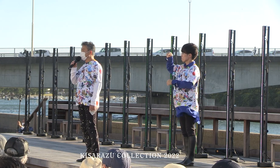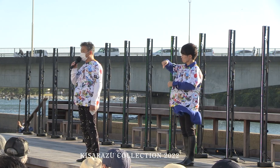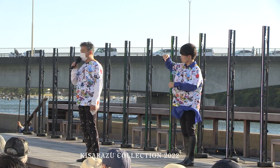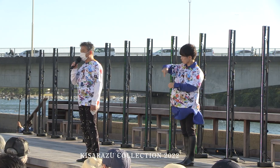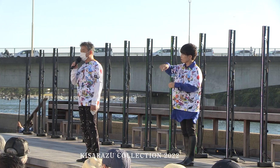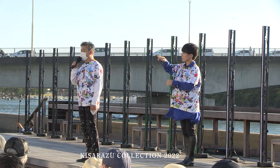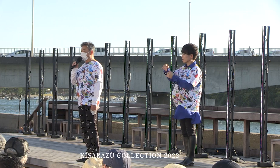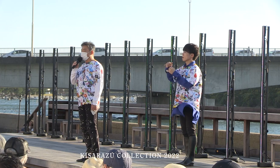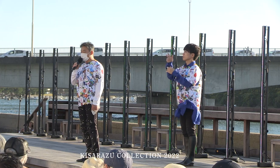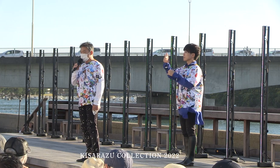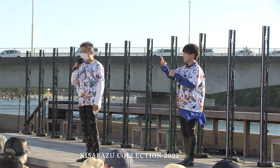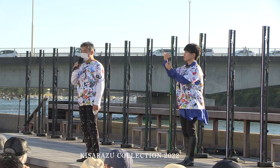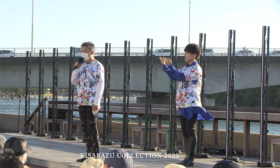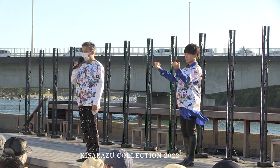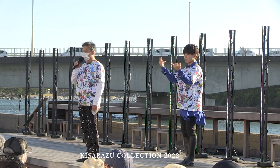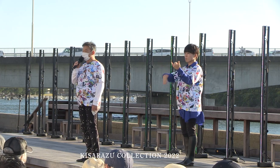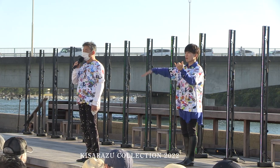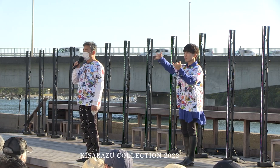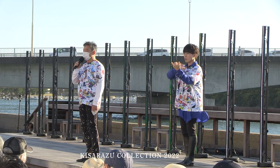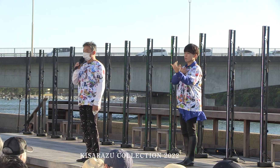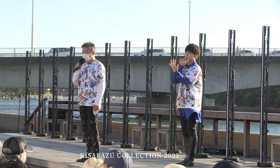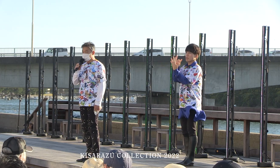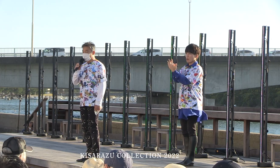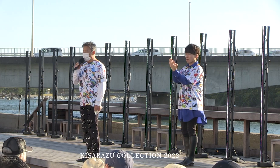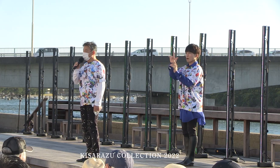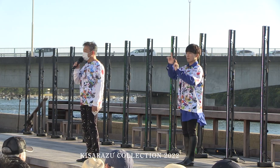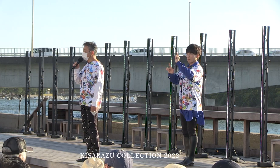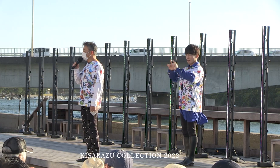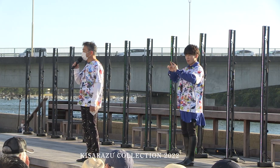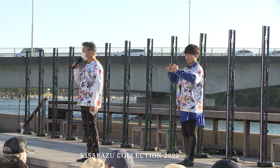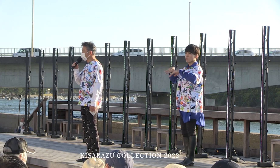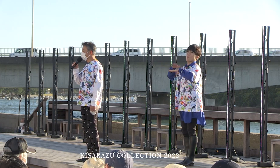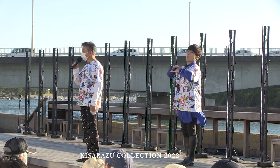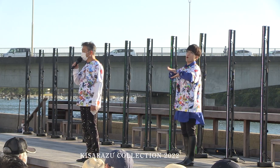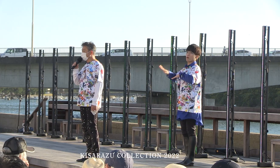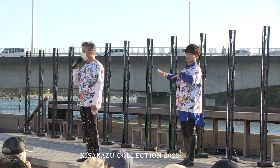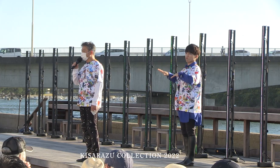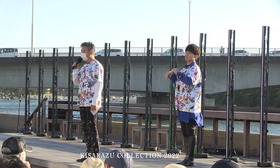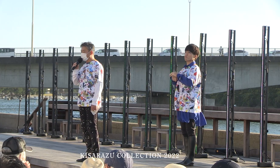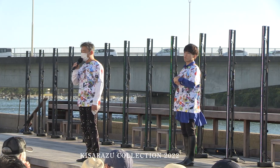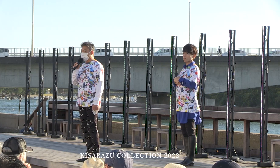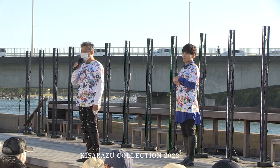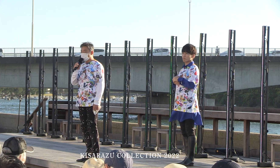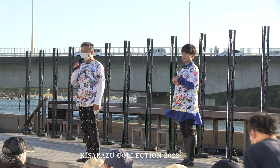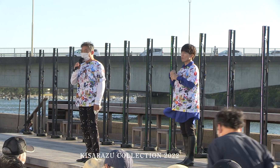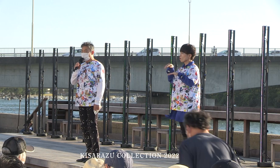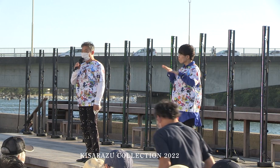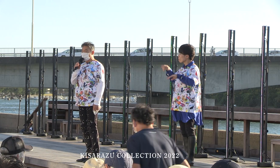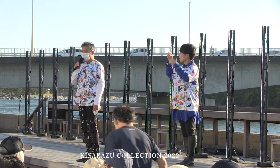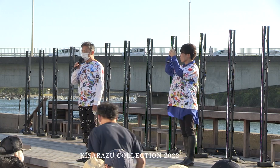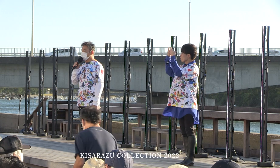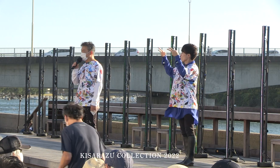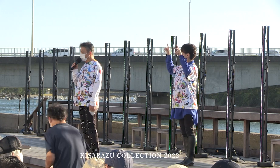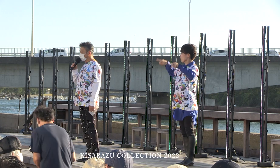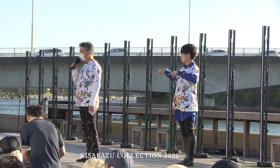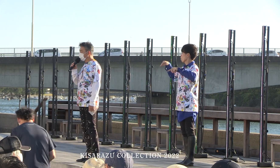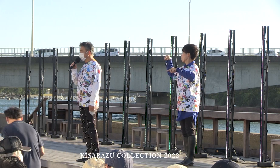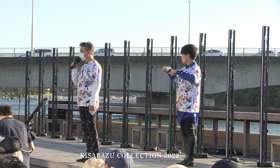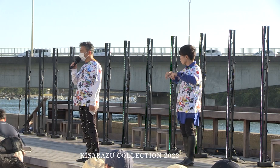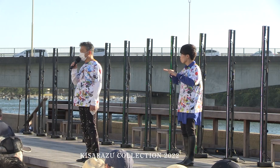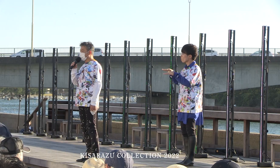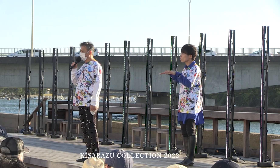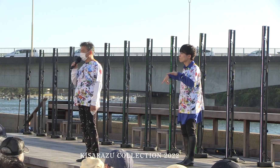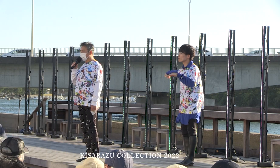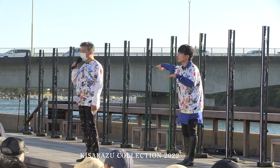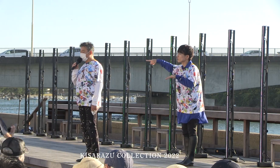の参加型というものを多く取り入れさせていただいています。まあ、今回のこのイベントも子どもたちに多